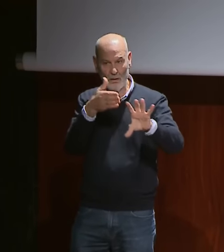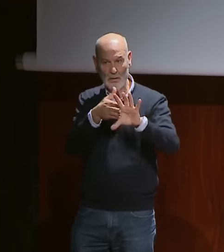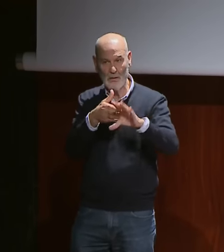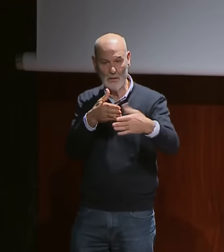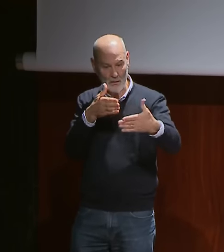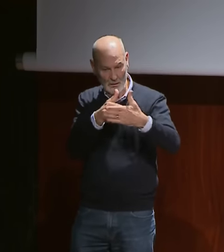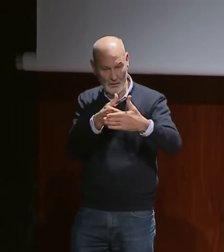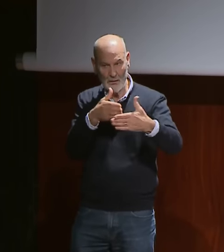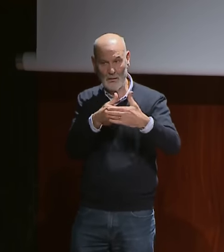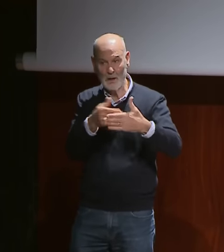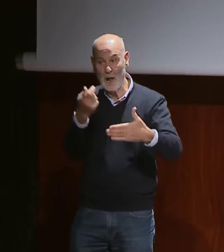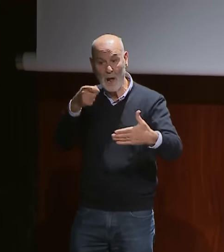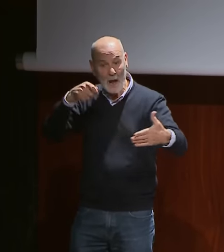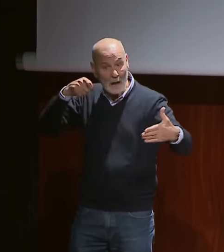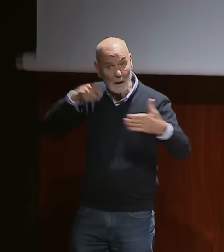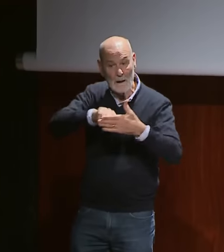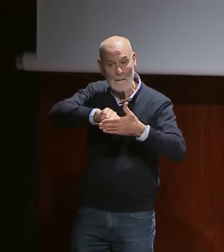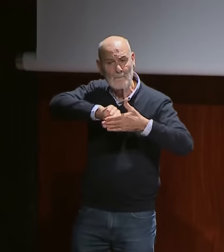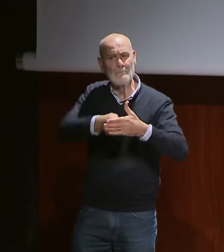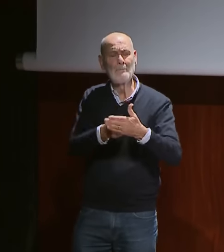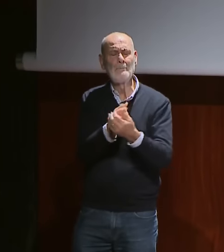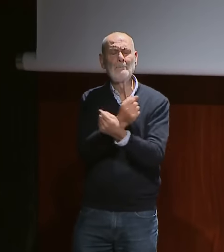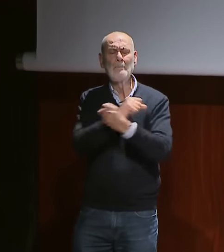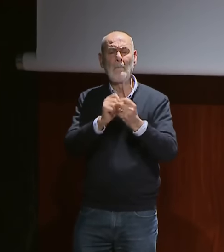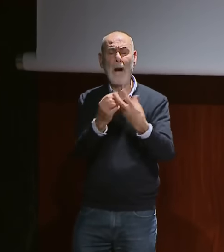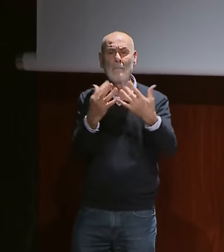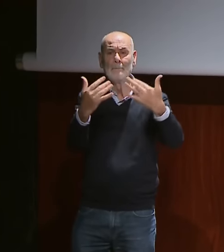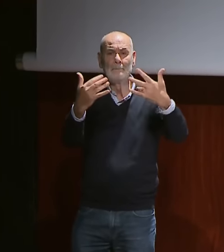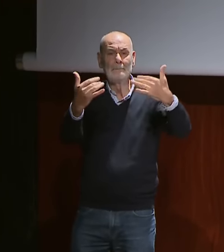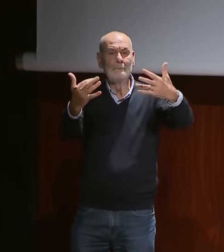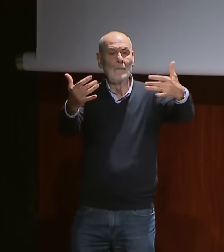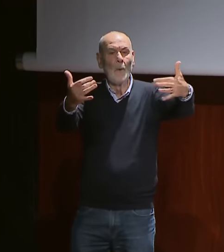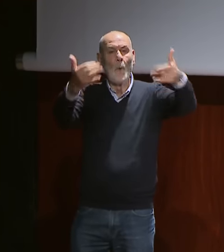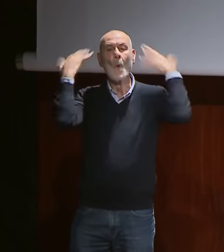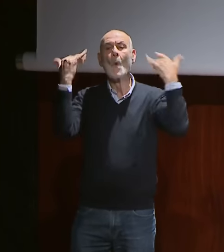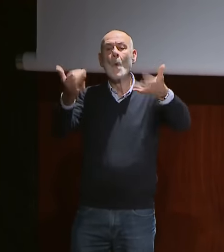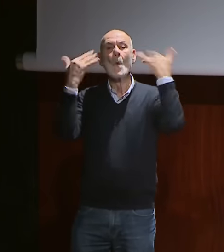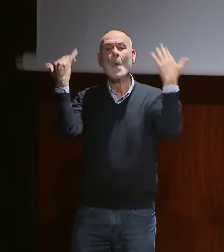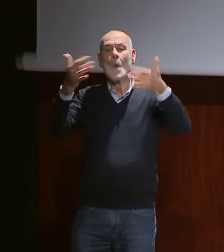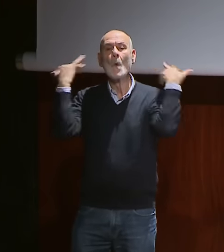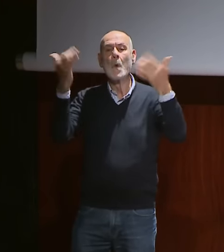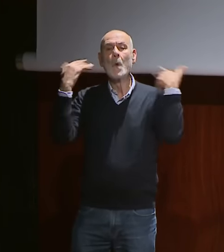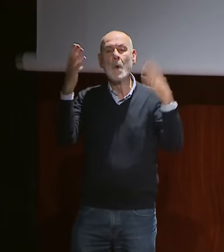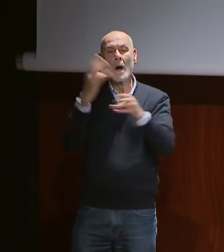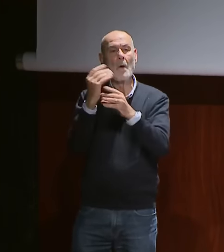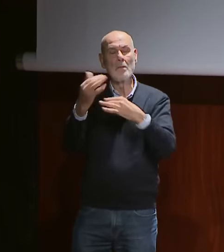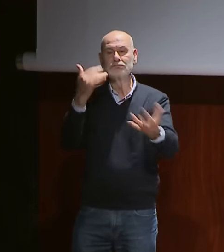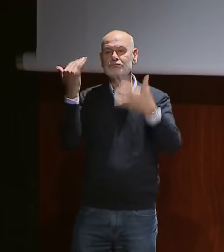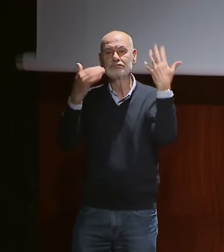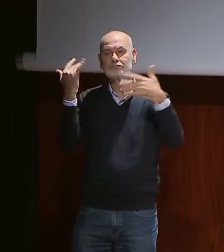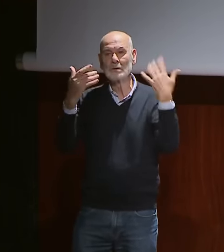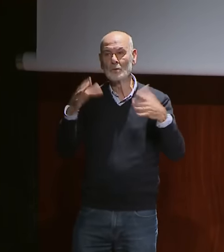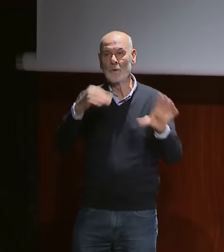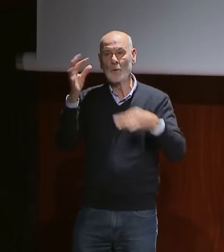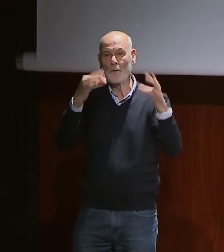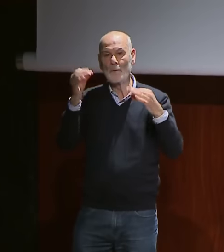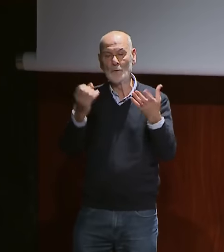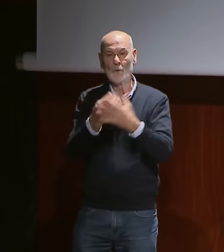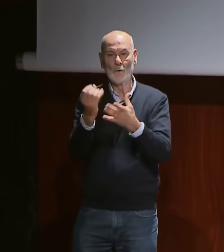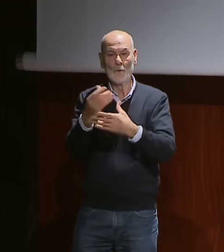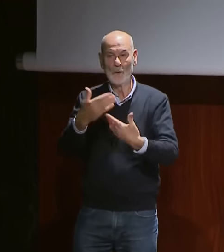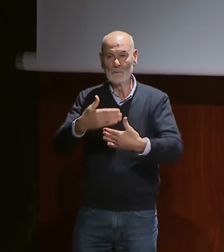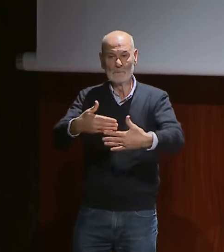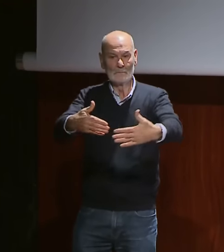pouvoir se construire. Voilà, c'est vraiment le titre de cet ouvrage, c'est comprendre le